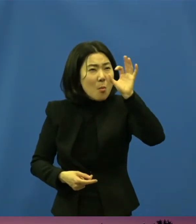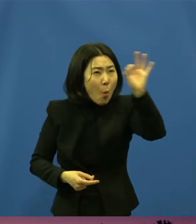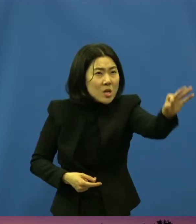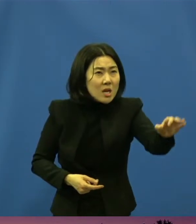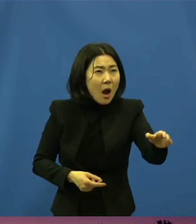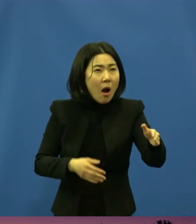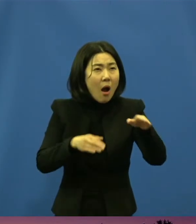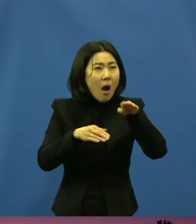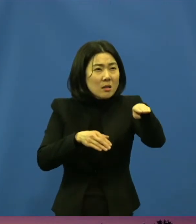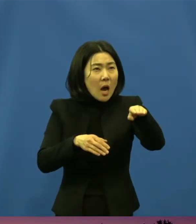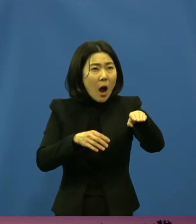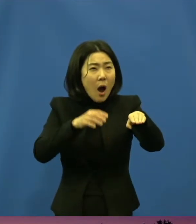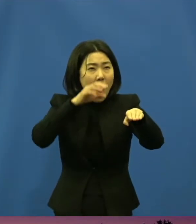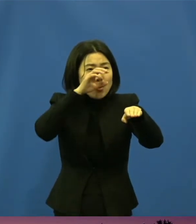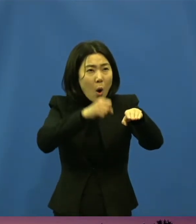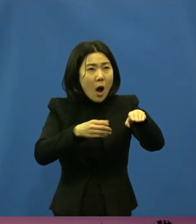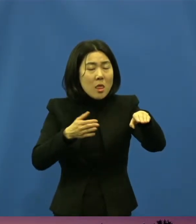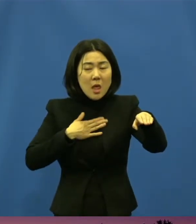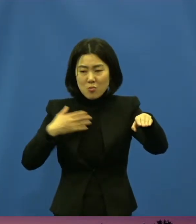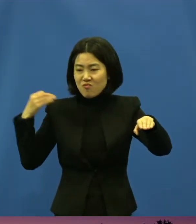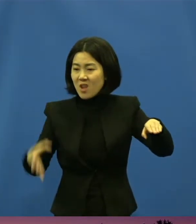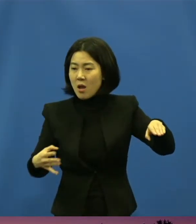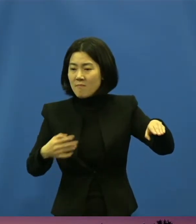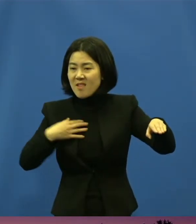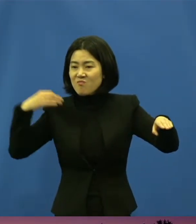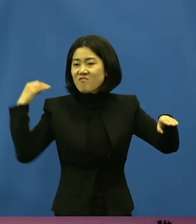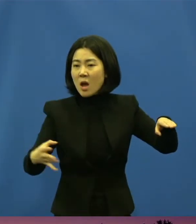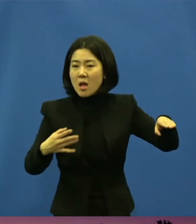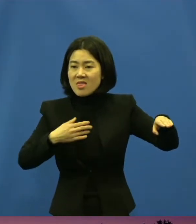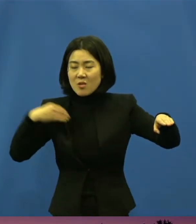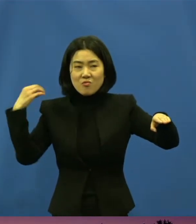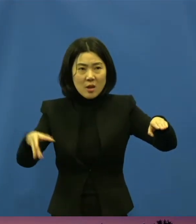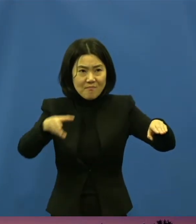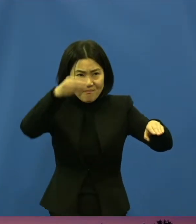늘어나서 이자에 이자가 붙고.